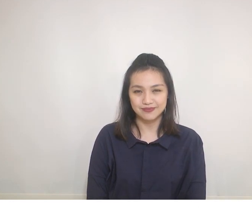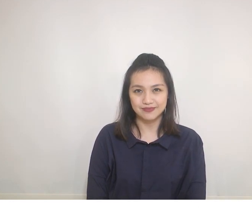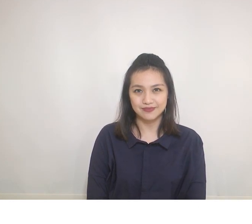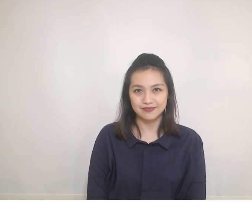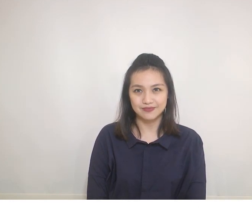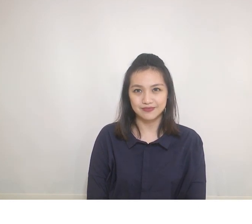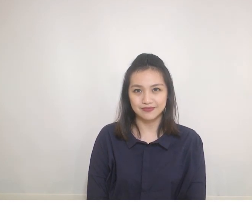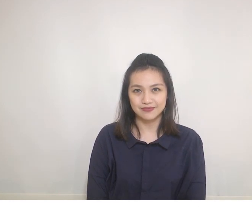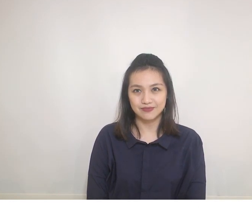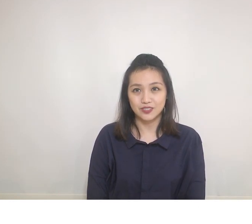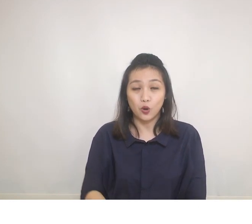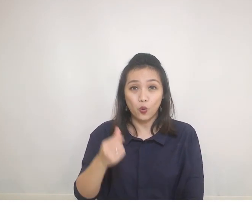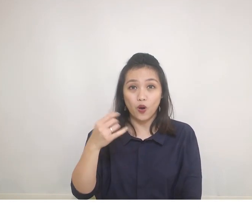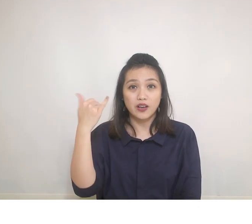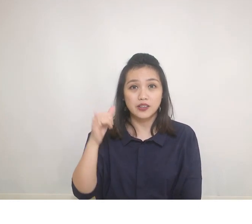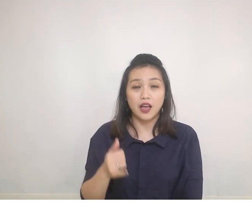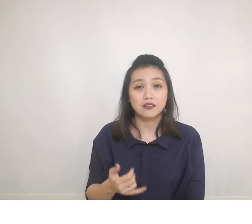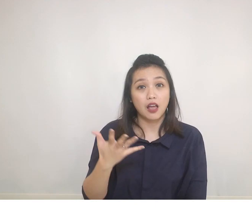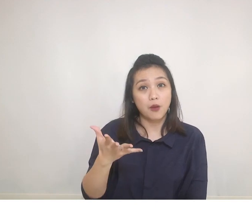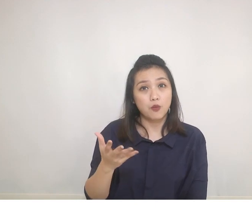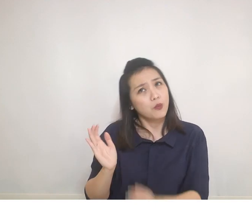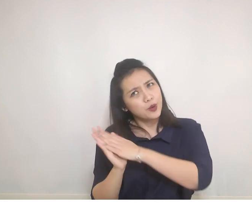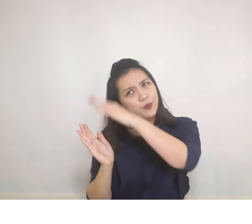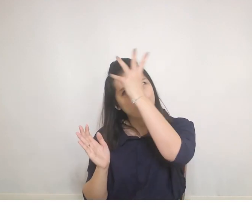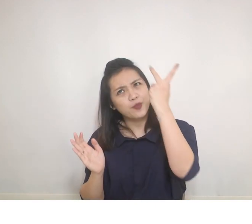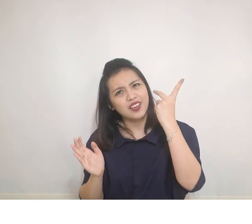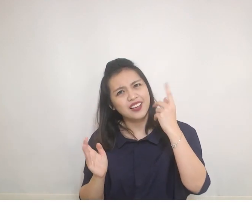lagi. Tadi kata-katanya dirongrong soalnya ya.